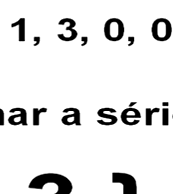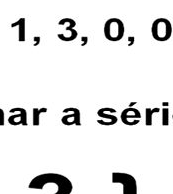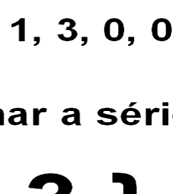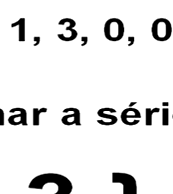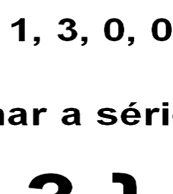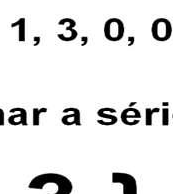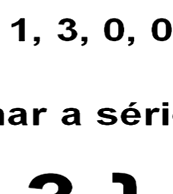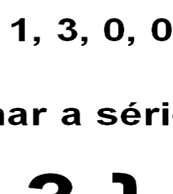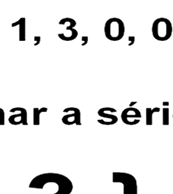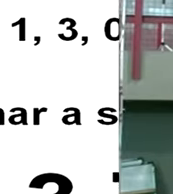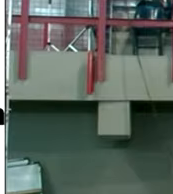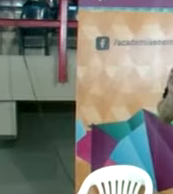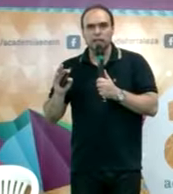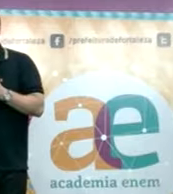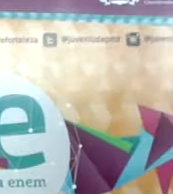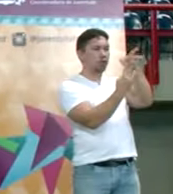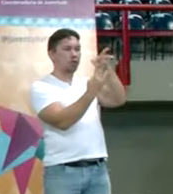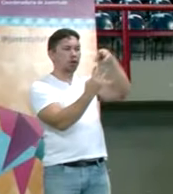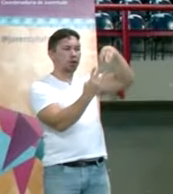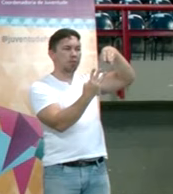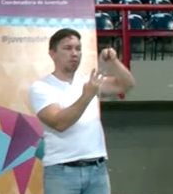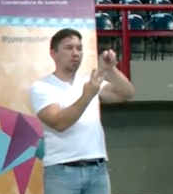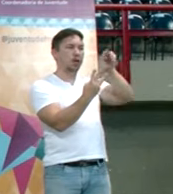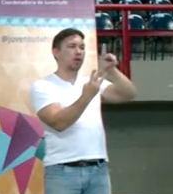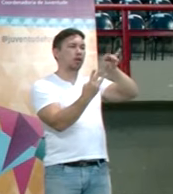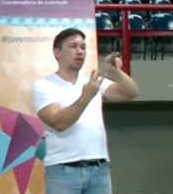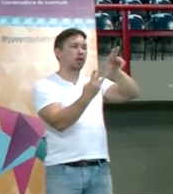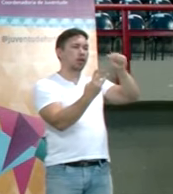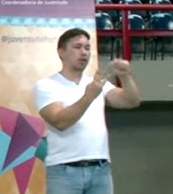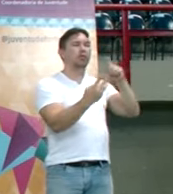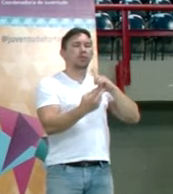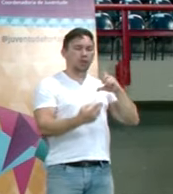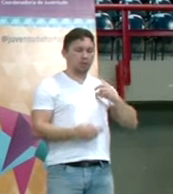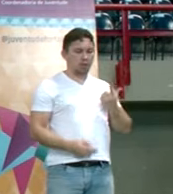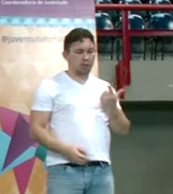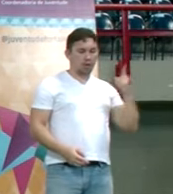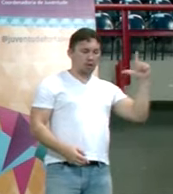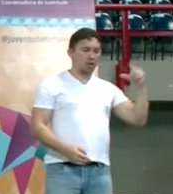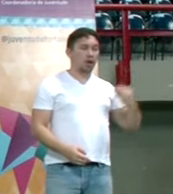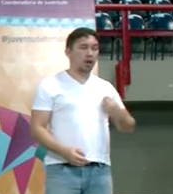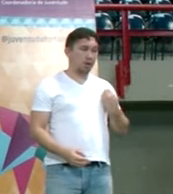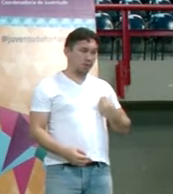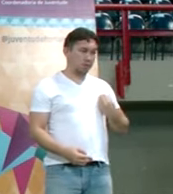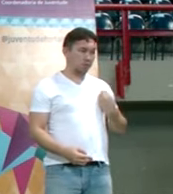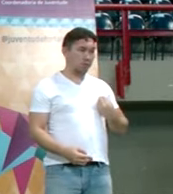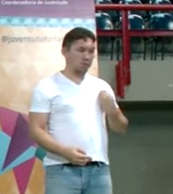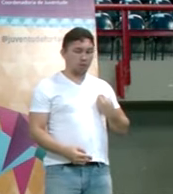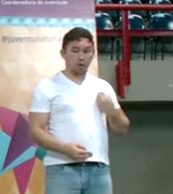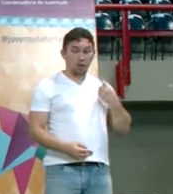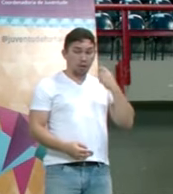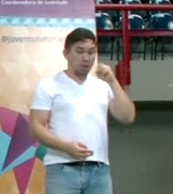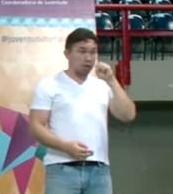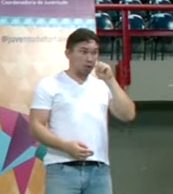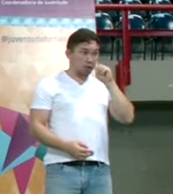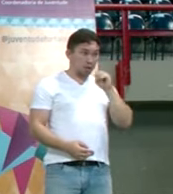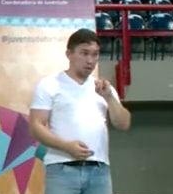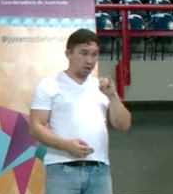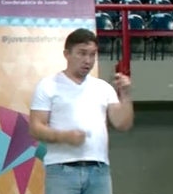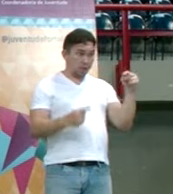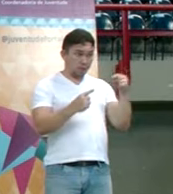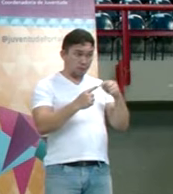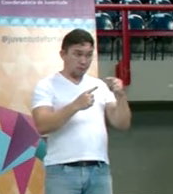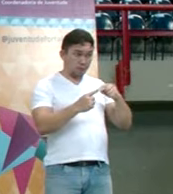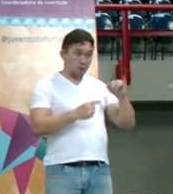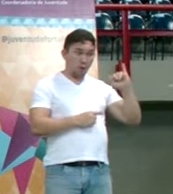tem como errar não tá bom tem outro caso da mediana e se a quantidade for ímpar escreve